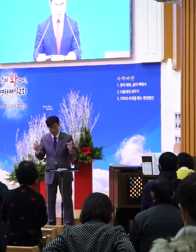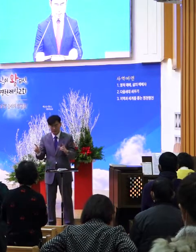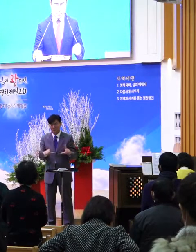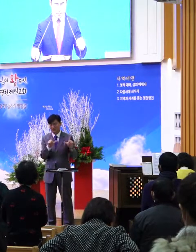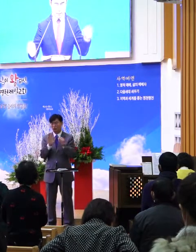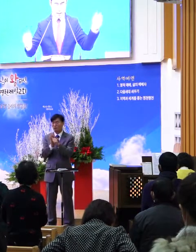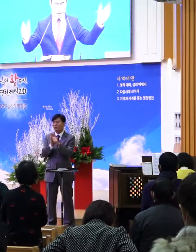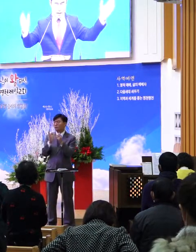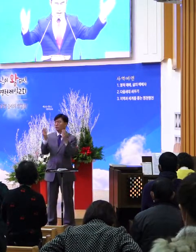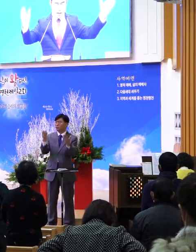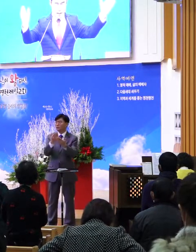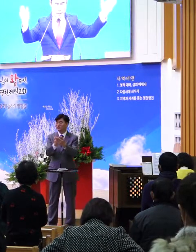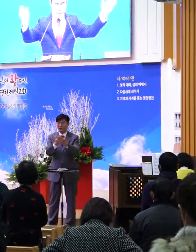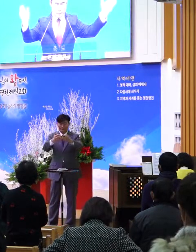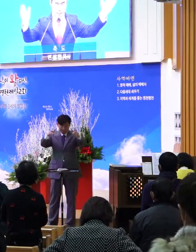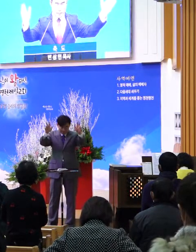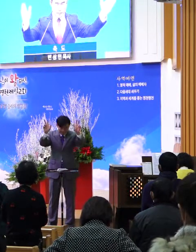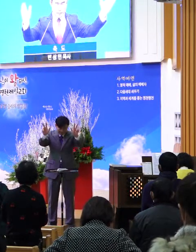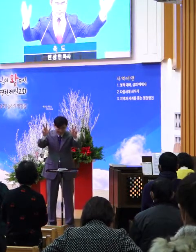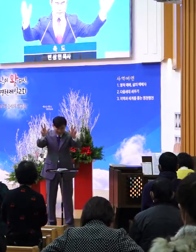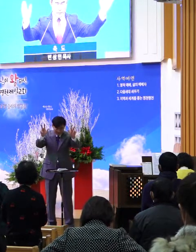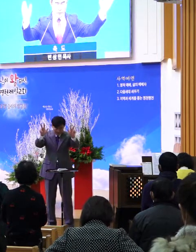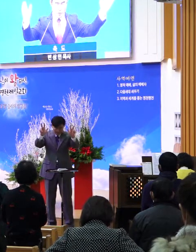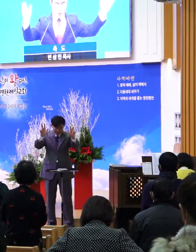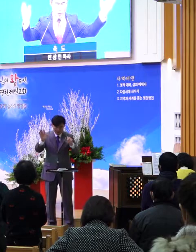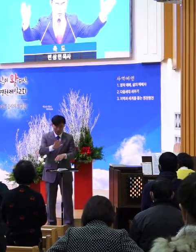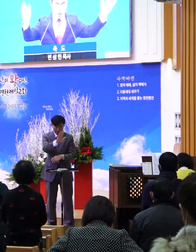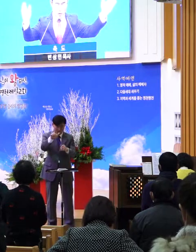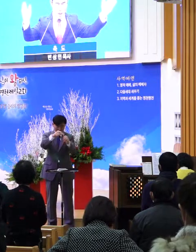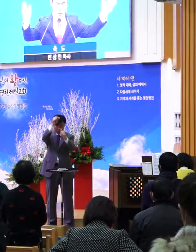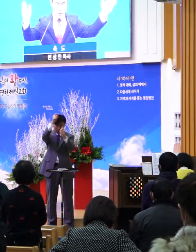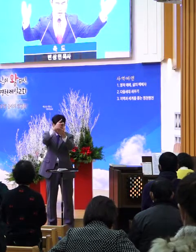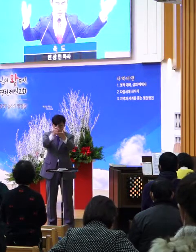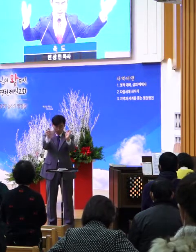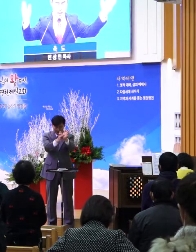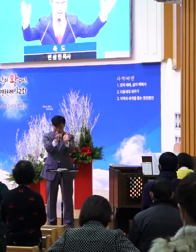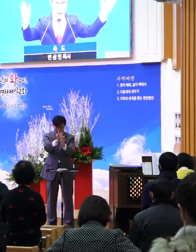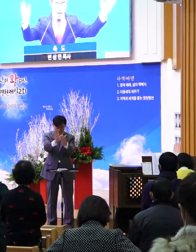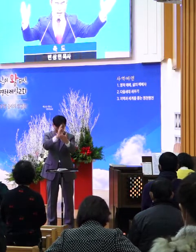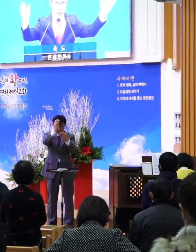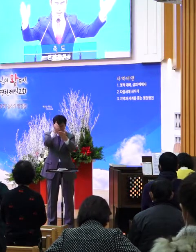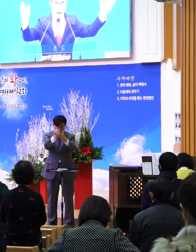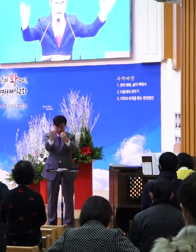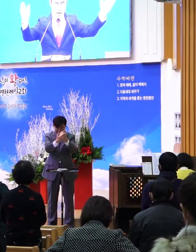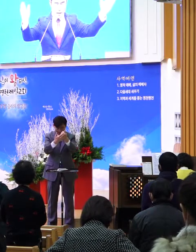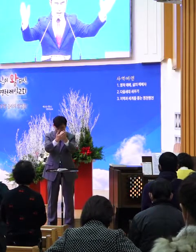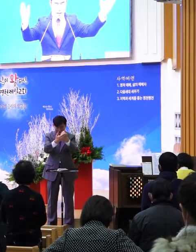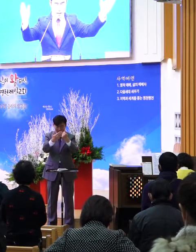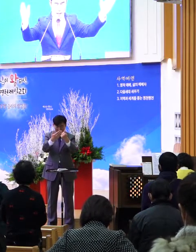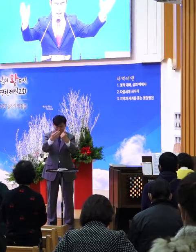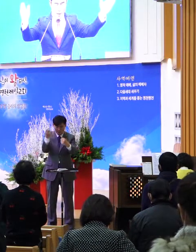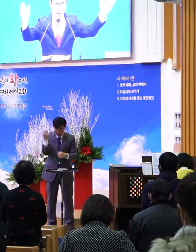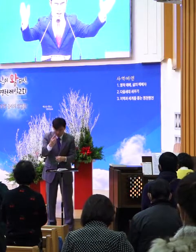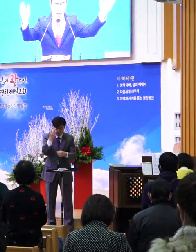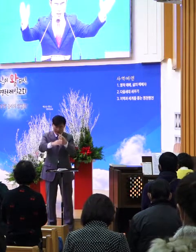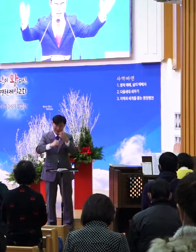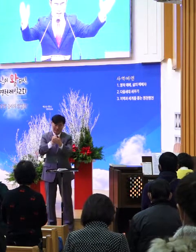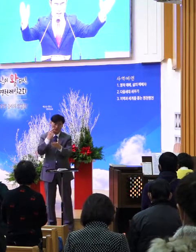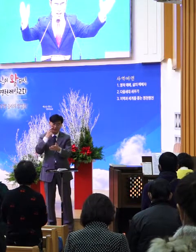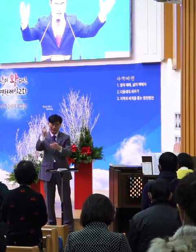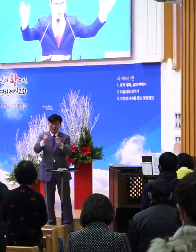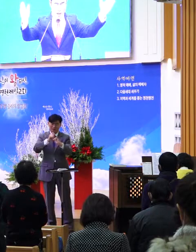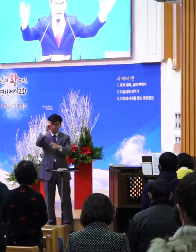주시옵소서. 이제는 우리 구주 예수 그리스도의 은혜와 하나님 아버지의